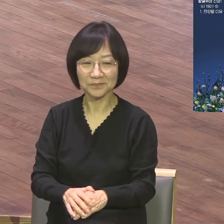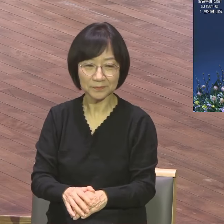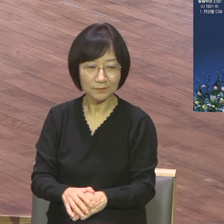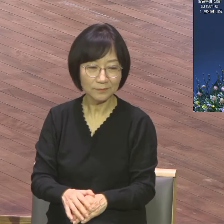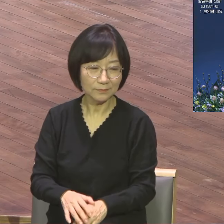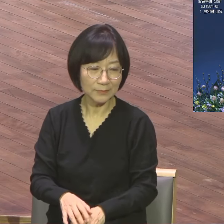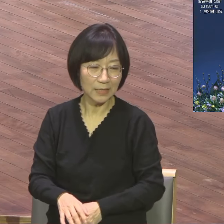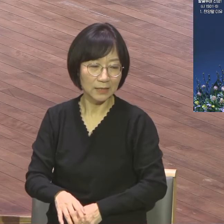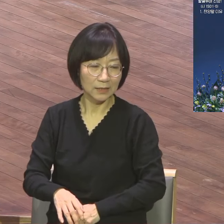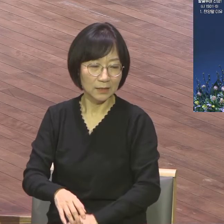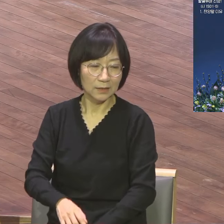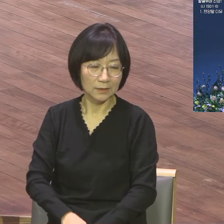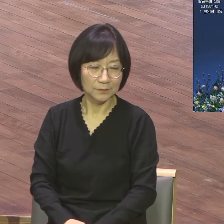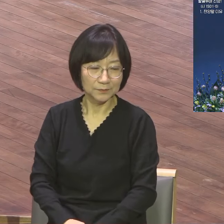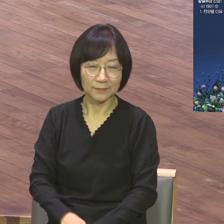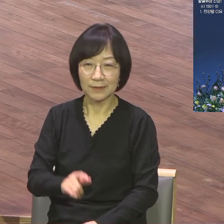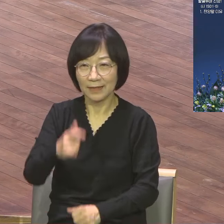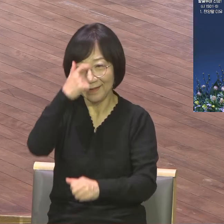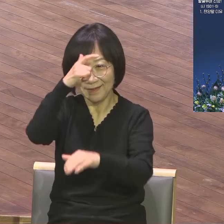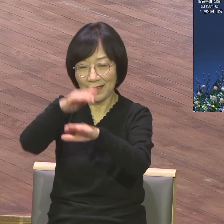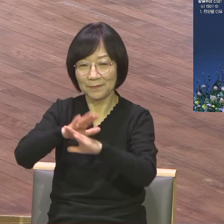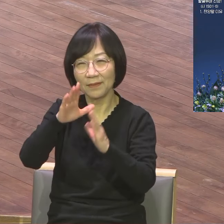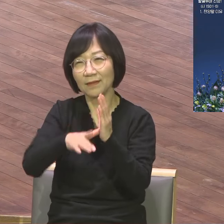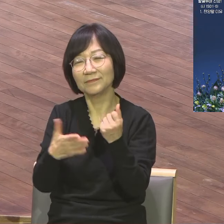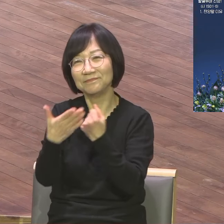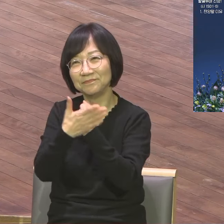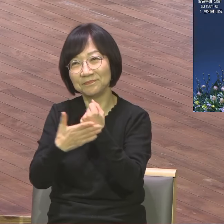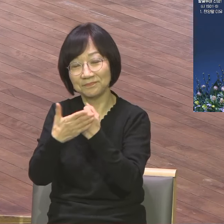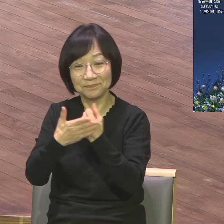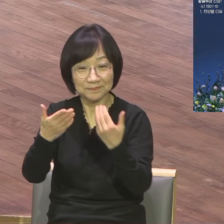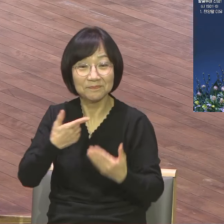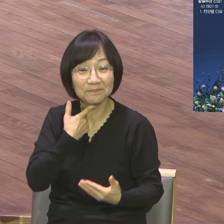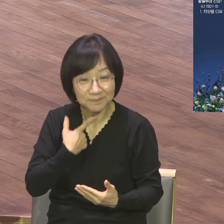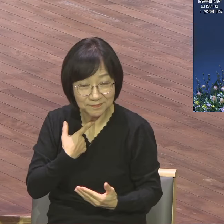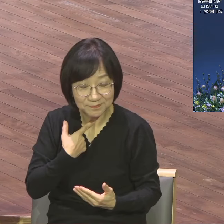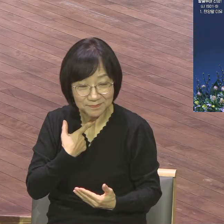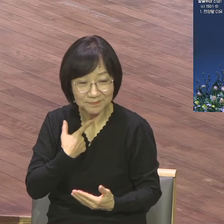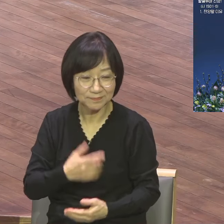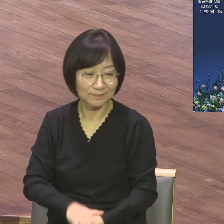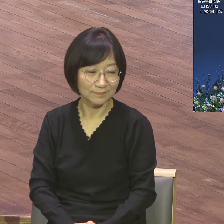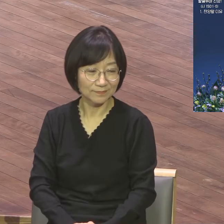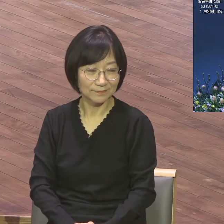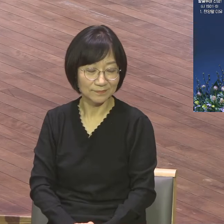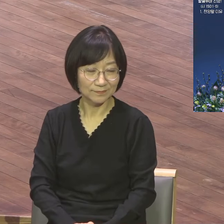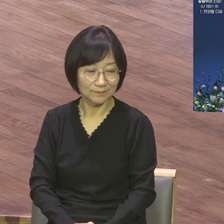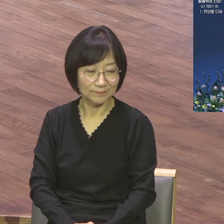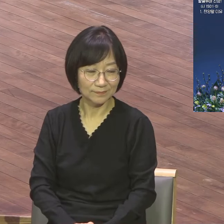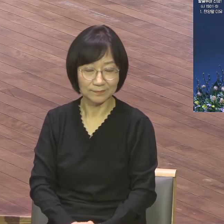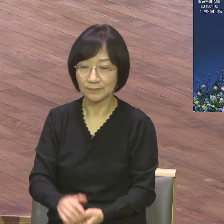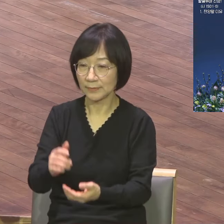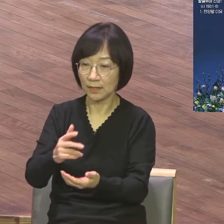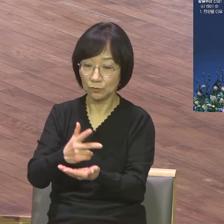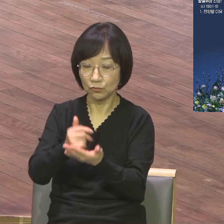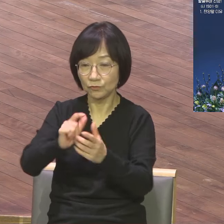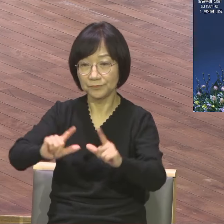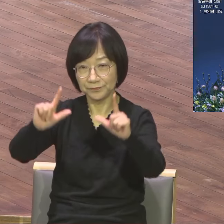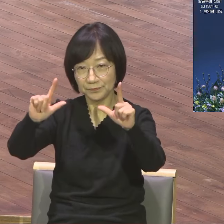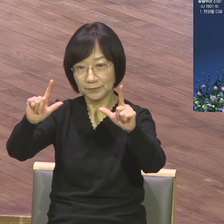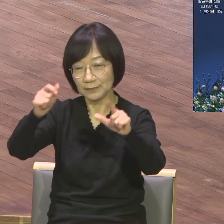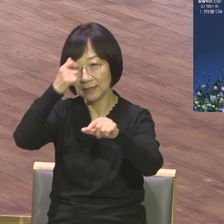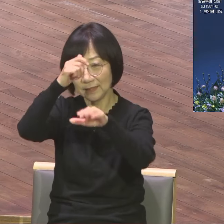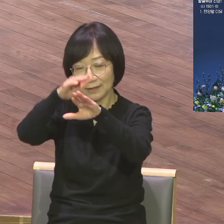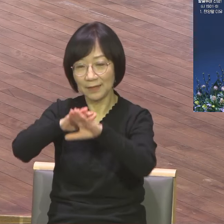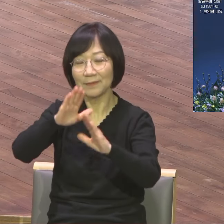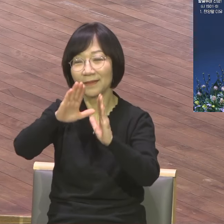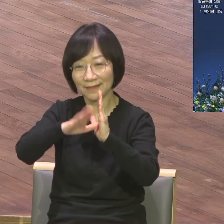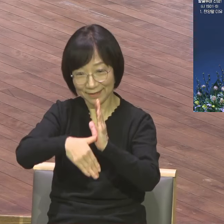주간에. 그런데 뭐 집회의 은혜를 받았지요. 그런데 주일날, 이제 주일날 우리 예배를 드리는데, 주일날 예배를